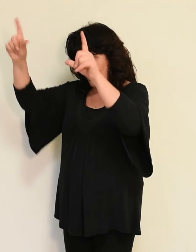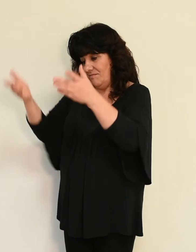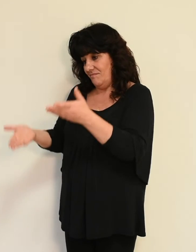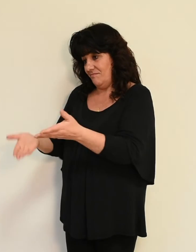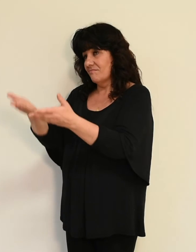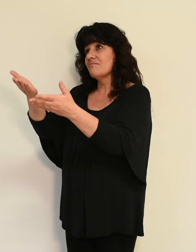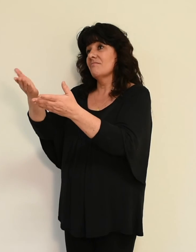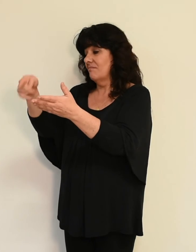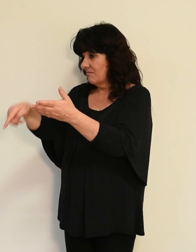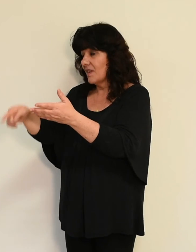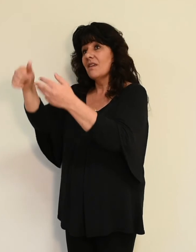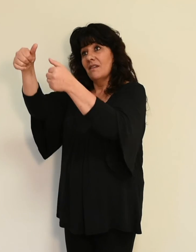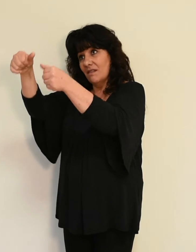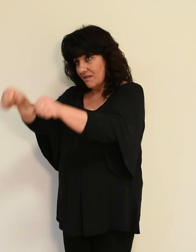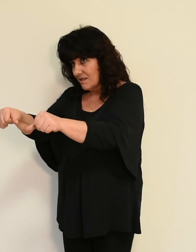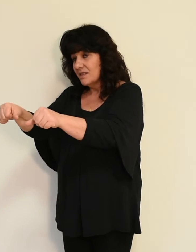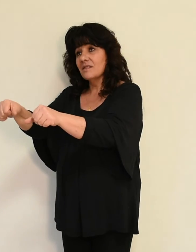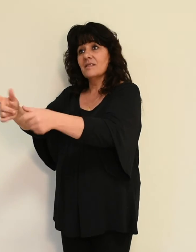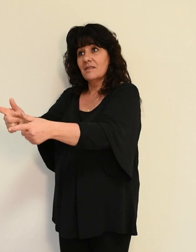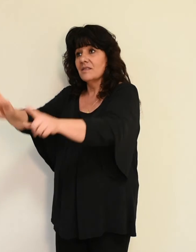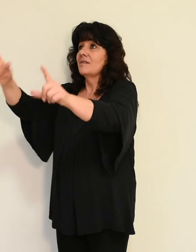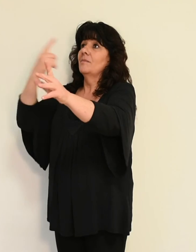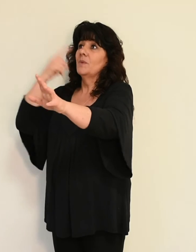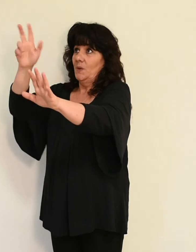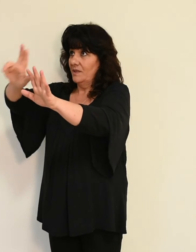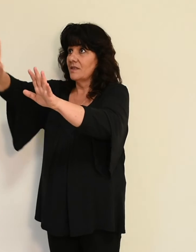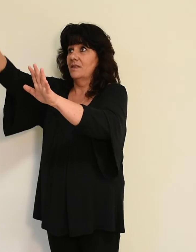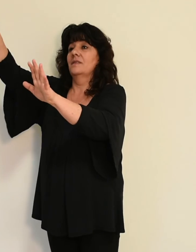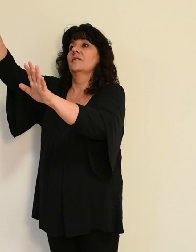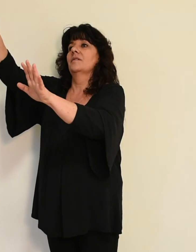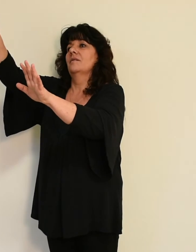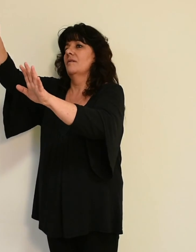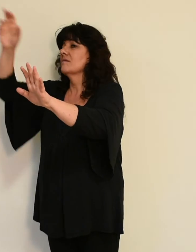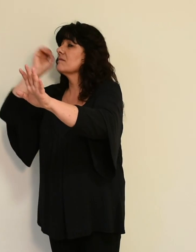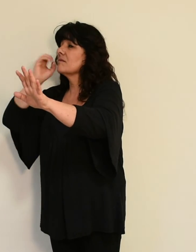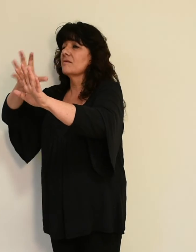Il demeurera à la disposition du Seigneur tous les jours de sa vie. »